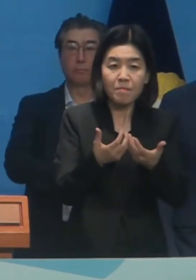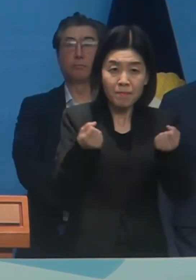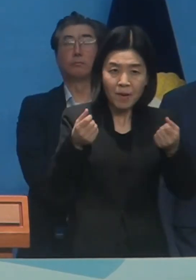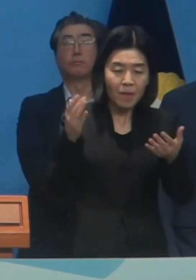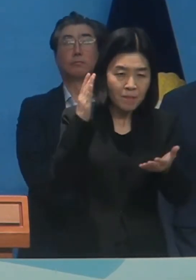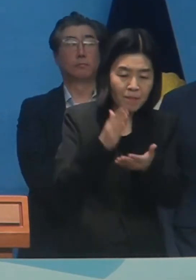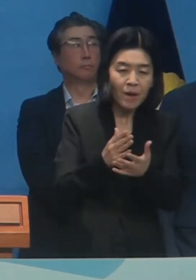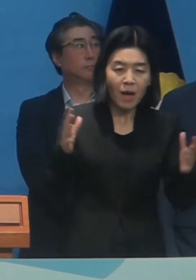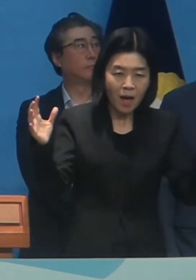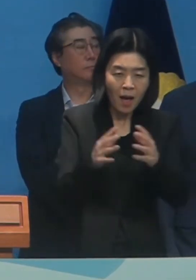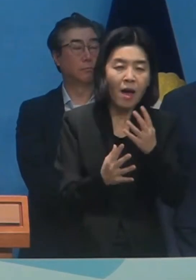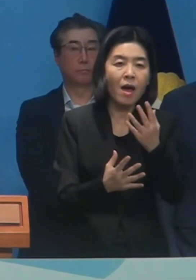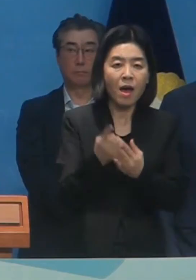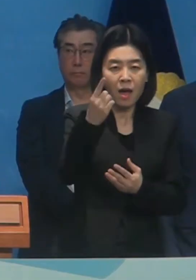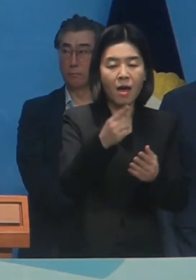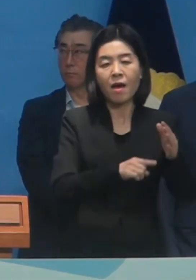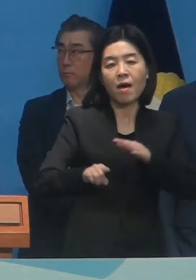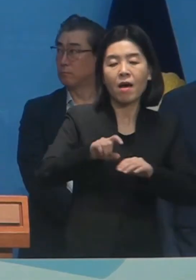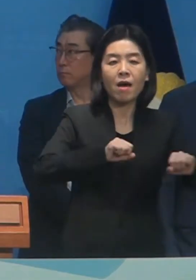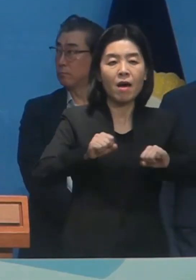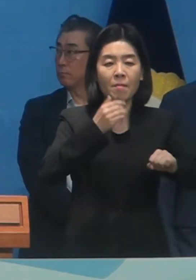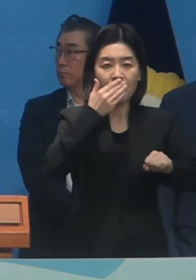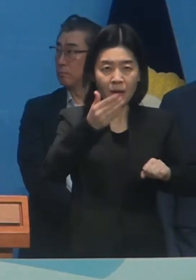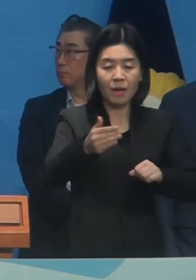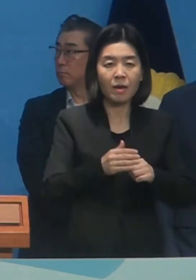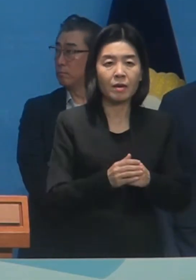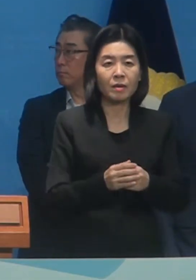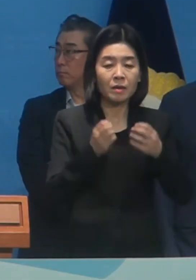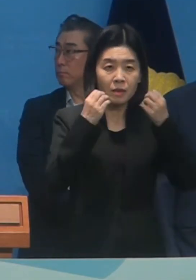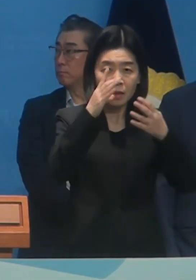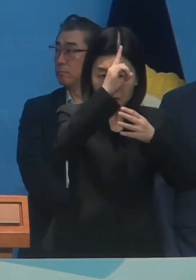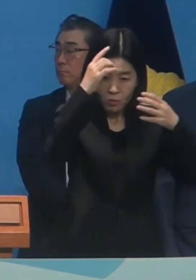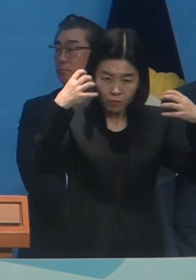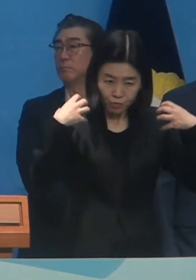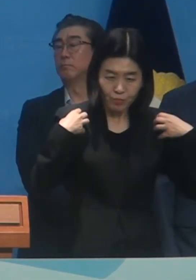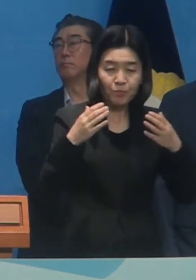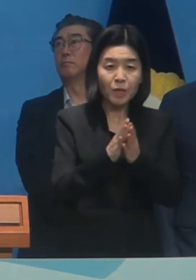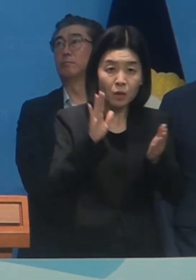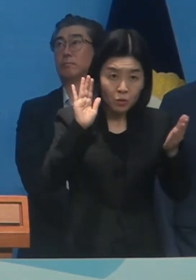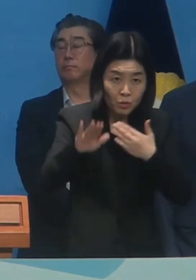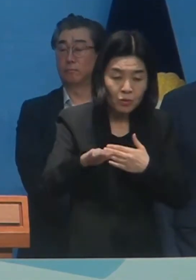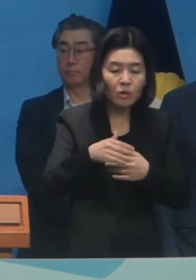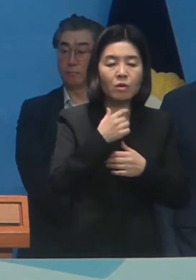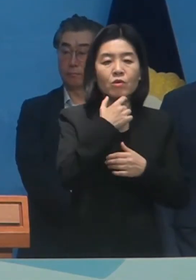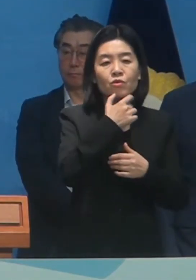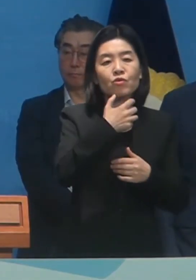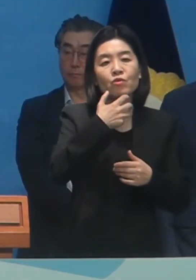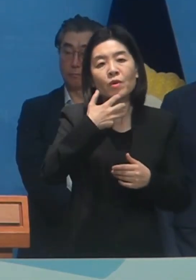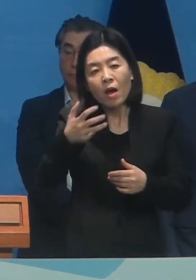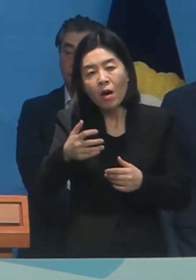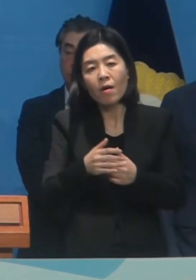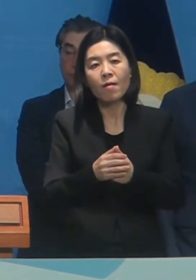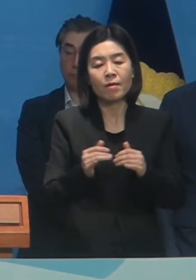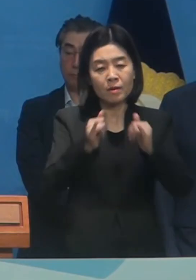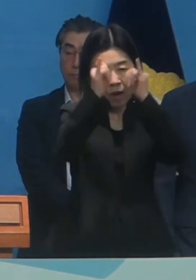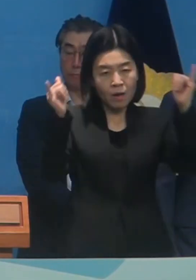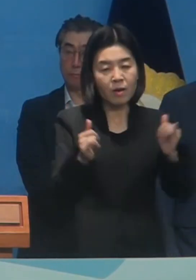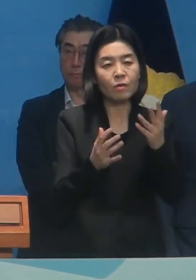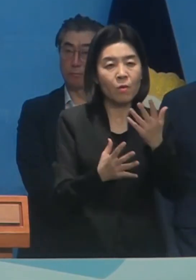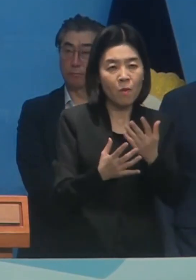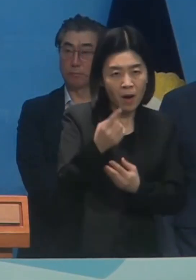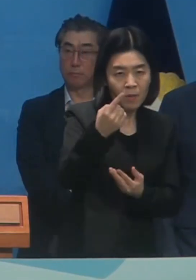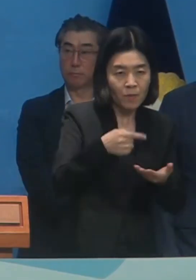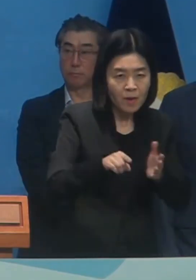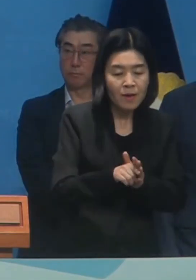데 앞장설 것입니다. 새 정부 출범에서 60, 70, 80 세대가 사회통합의 중심에서